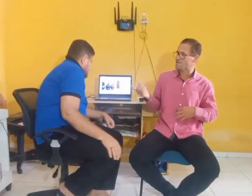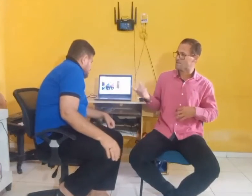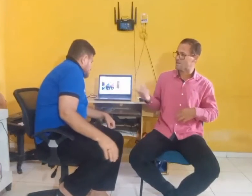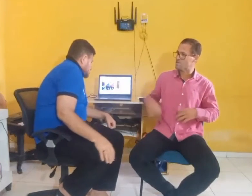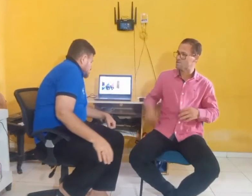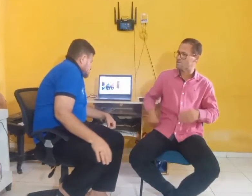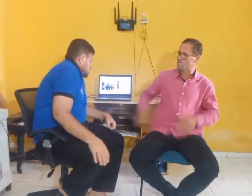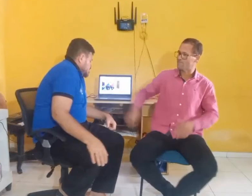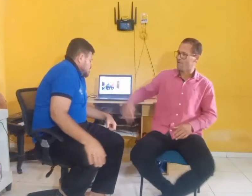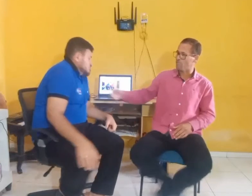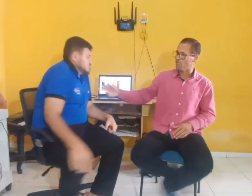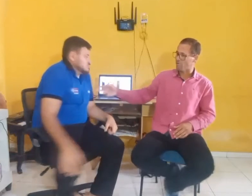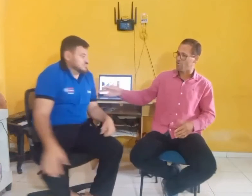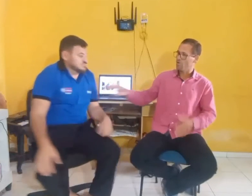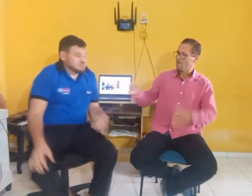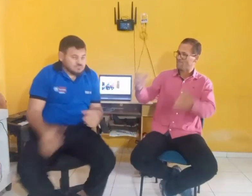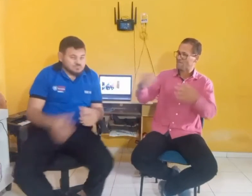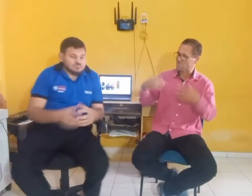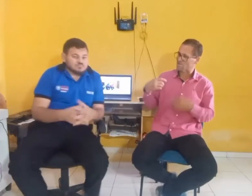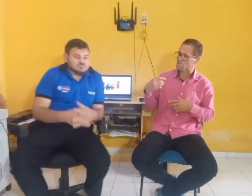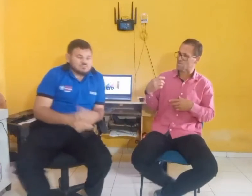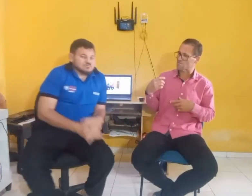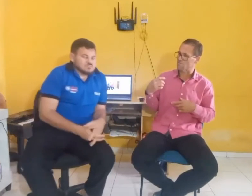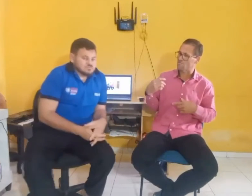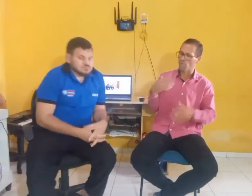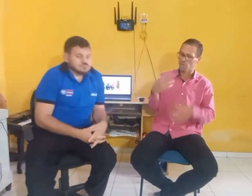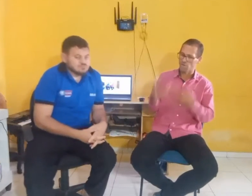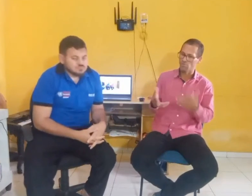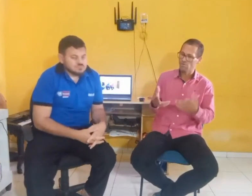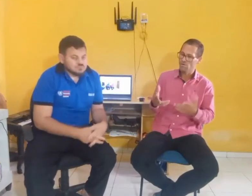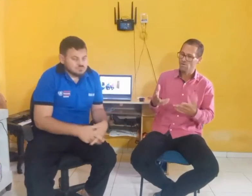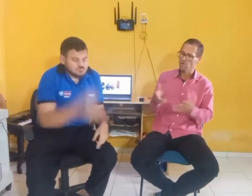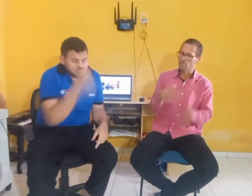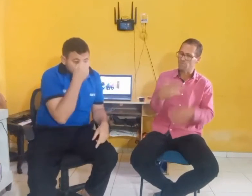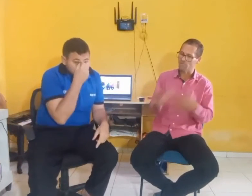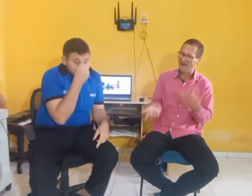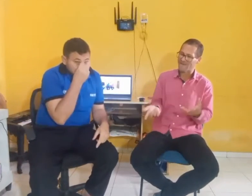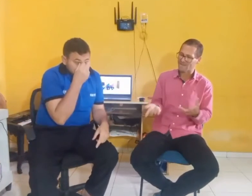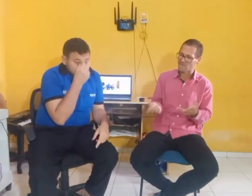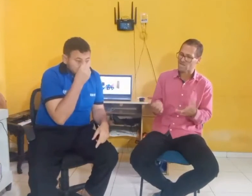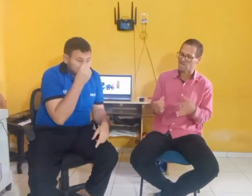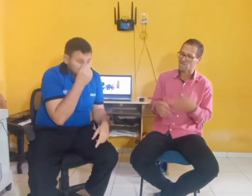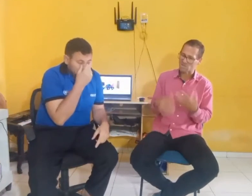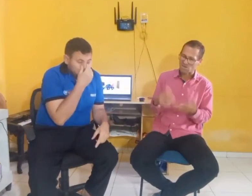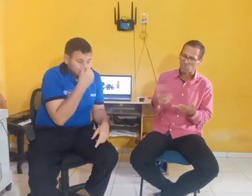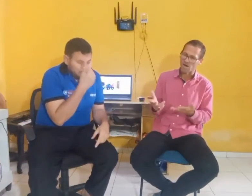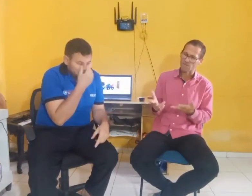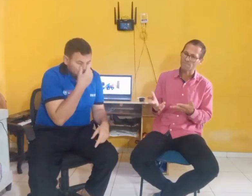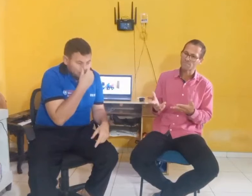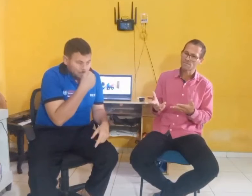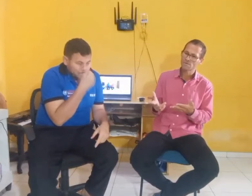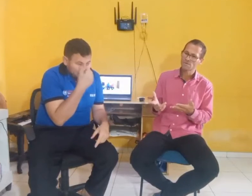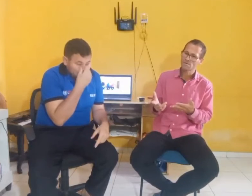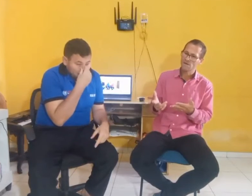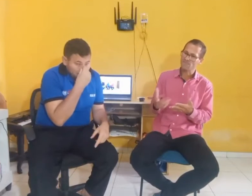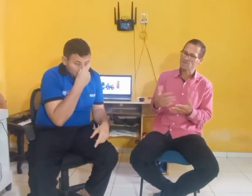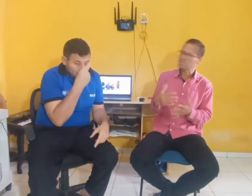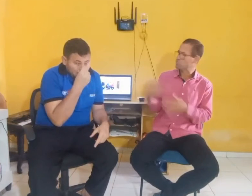disfarçar, ficar um pouco afastado, assim, um pouquinho. Moro meu pai, que tem 75 anos. Às vezes, nem todo